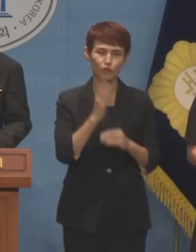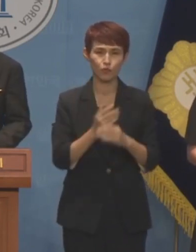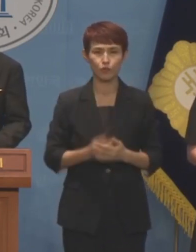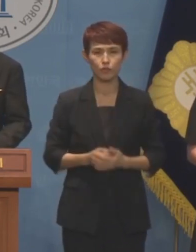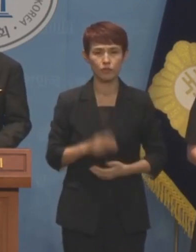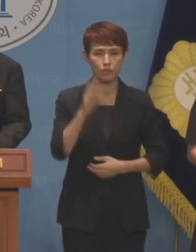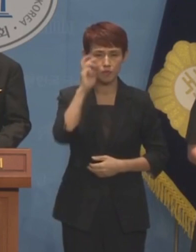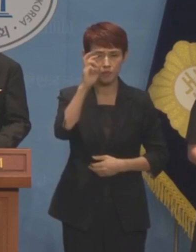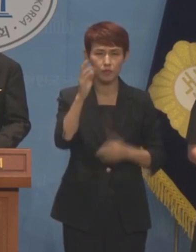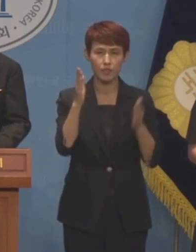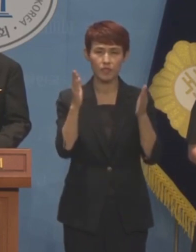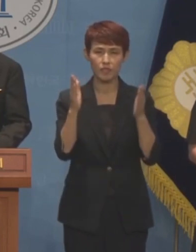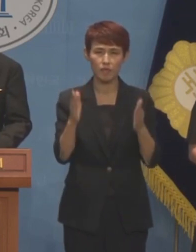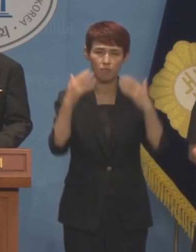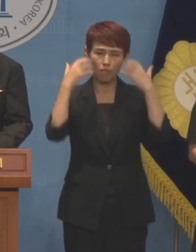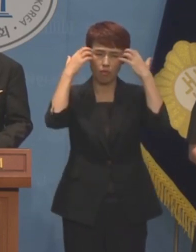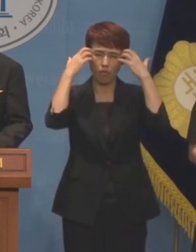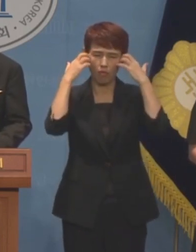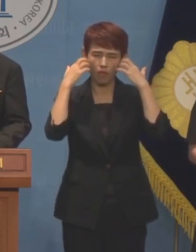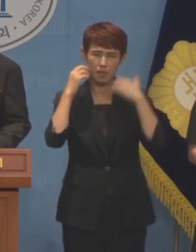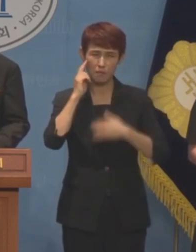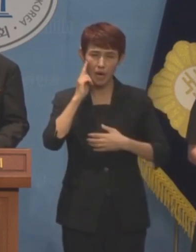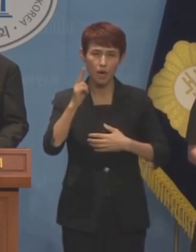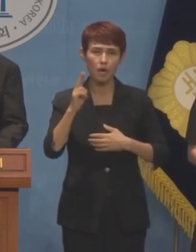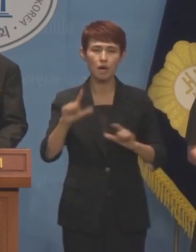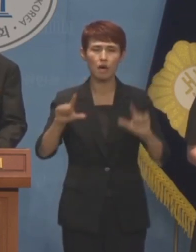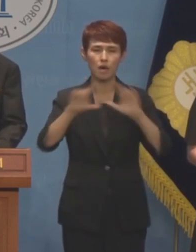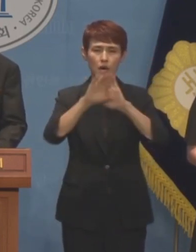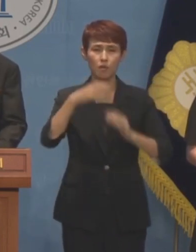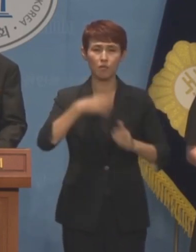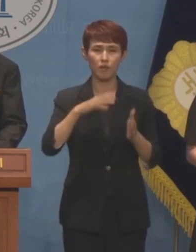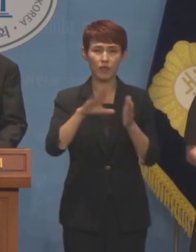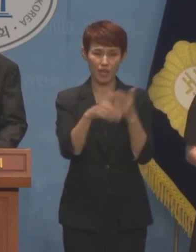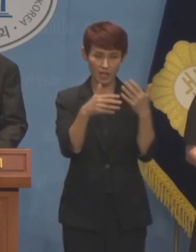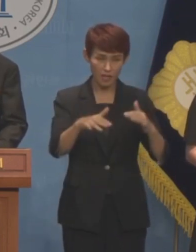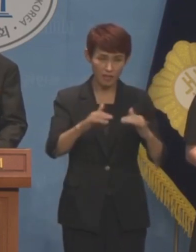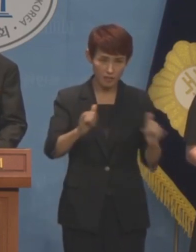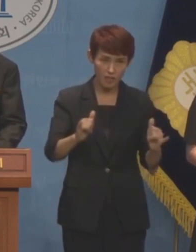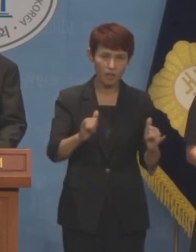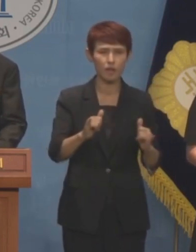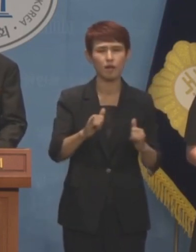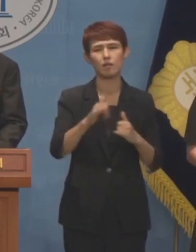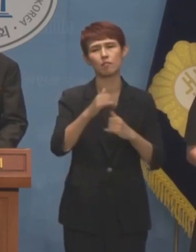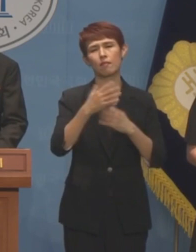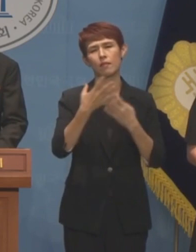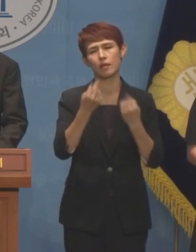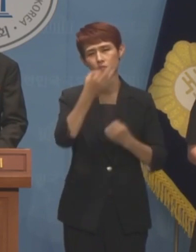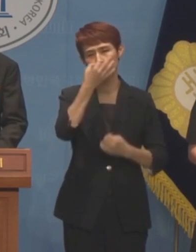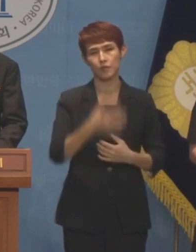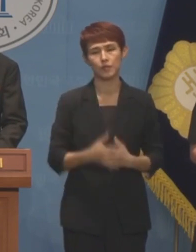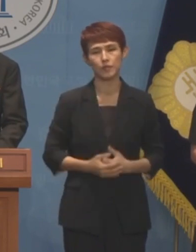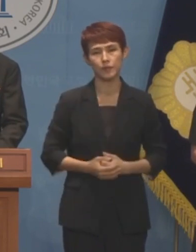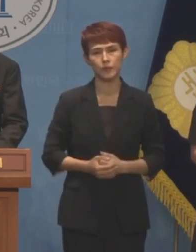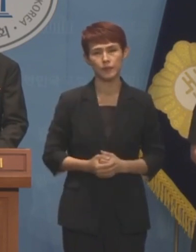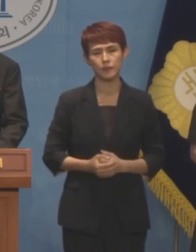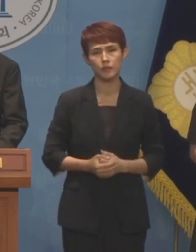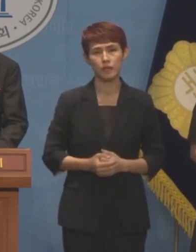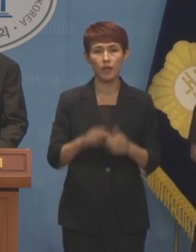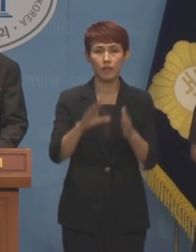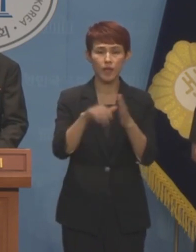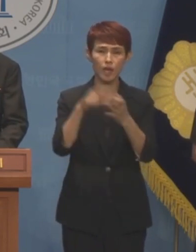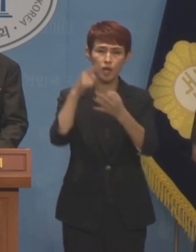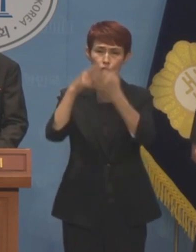넘게 이어지는 폭염은 기후위기 속 약자의 삶을 더 불안하게 만들고 있습니다. 이런 와중에